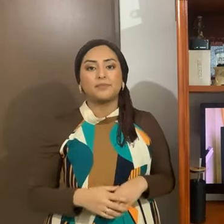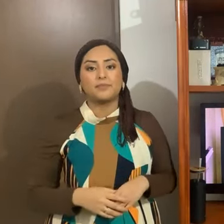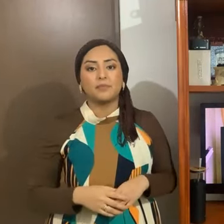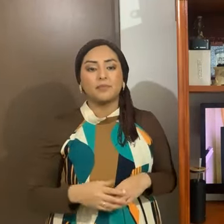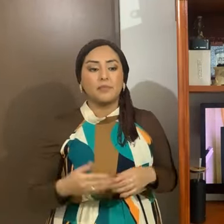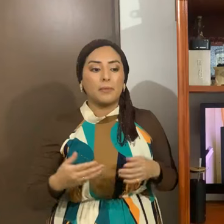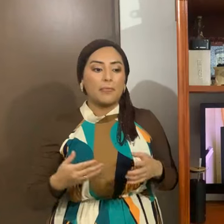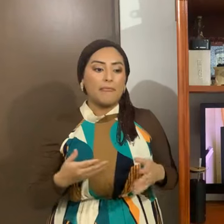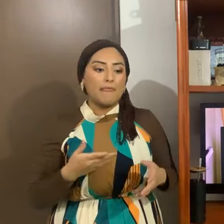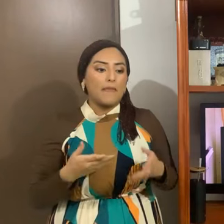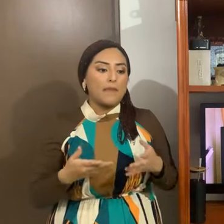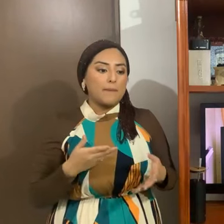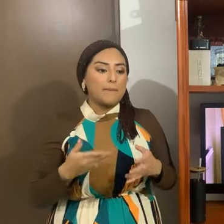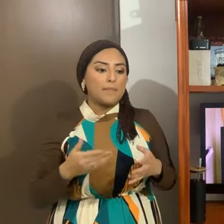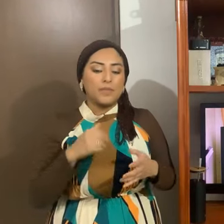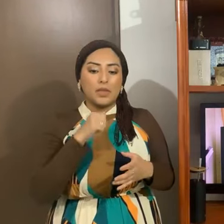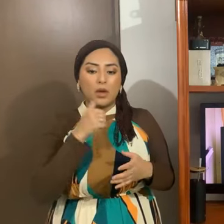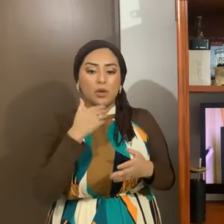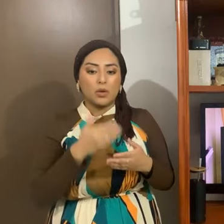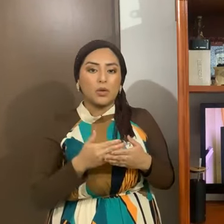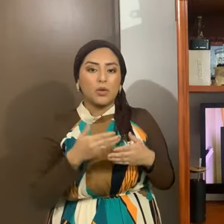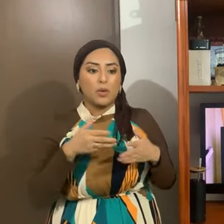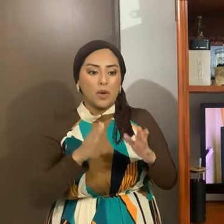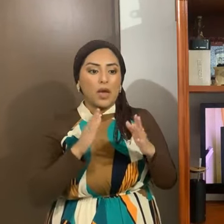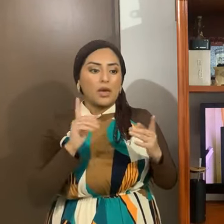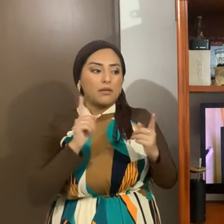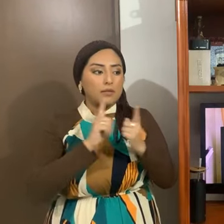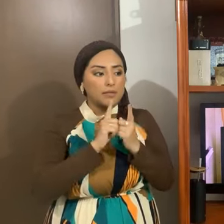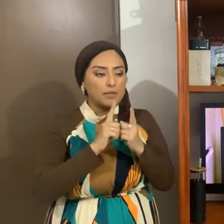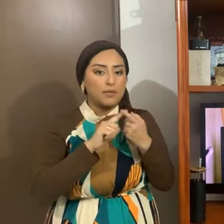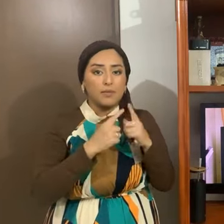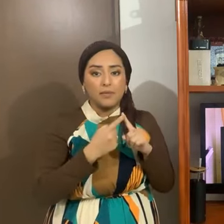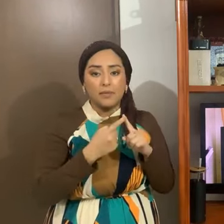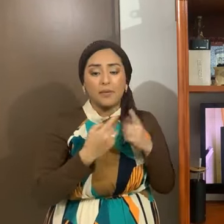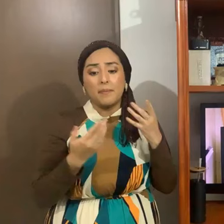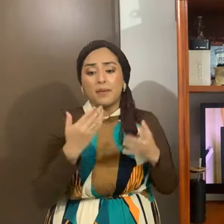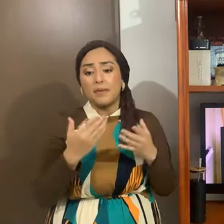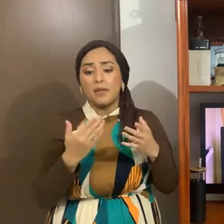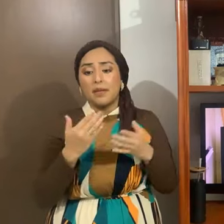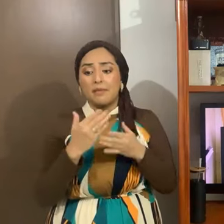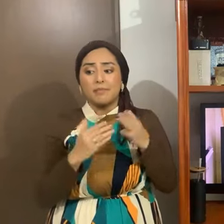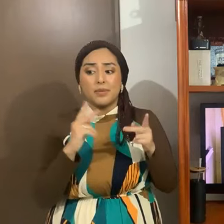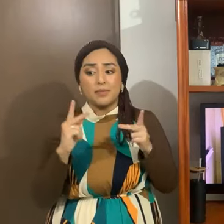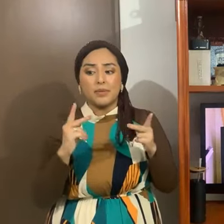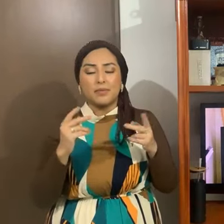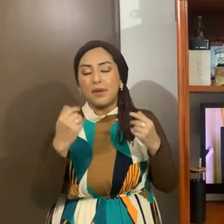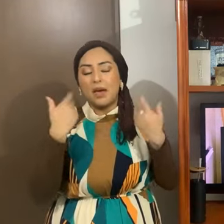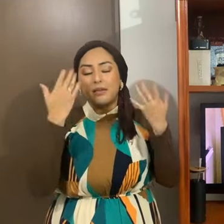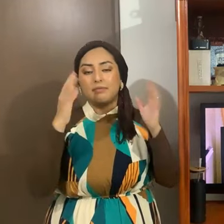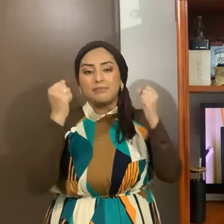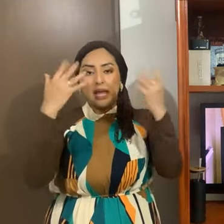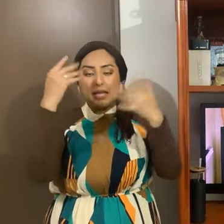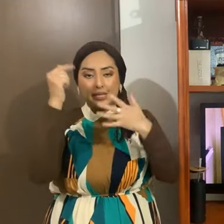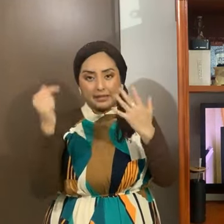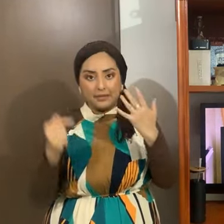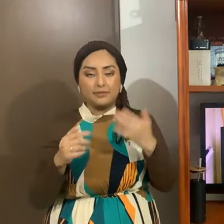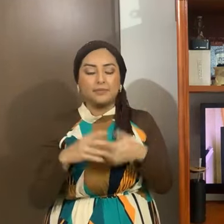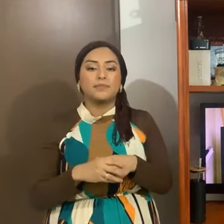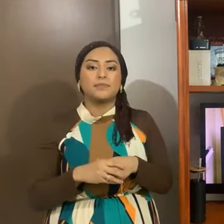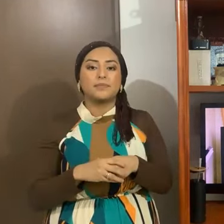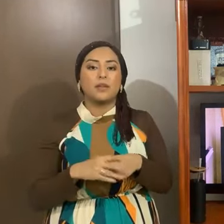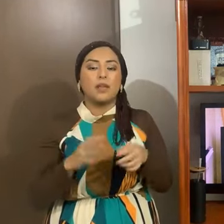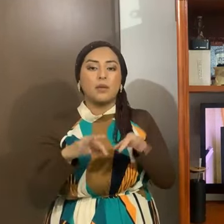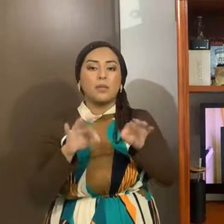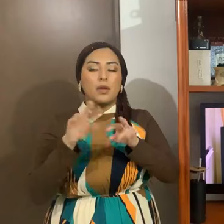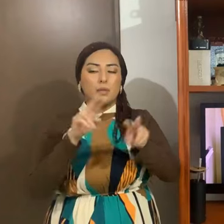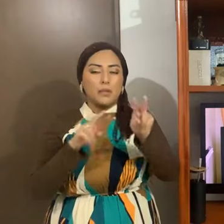una forma tal vez no buena de relacionarse, tal vez son, no sé, de muchas formas. Hay que